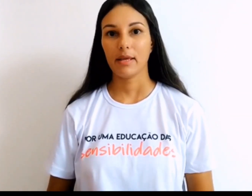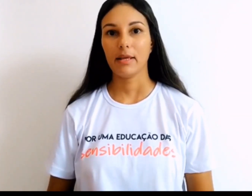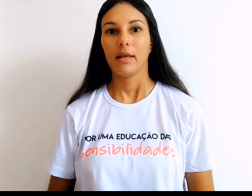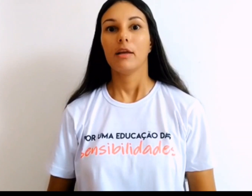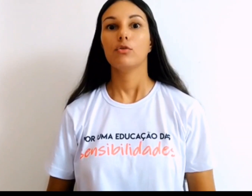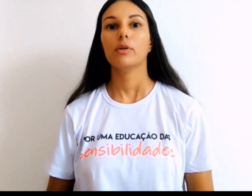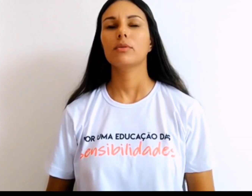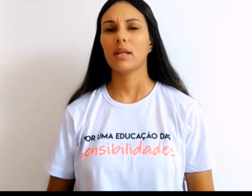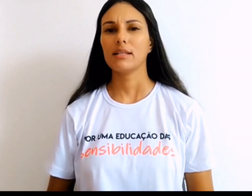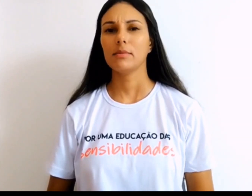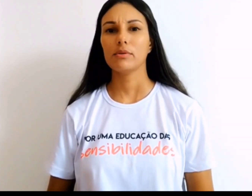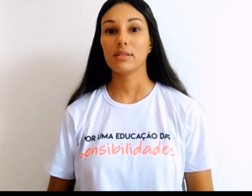LBI, número